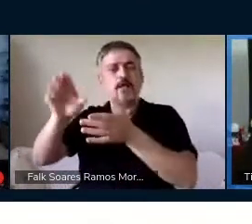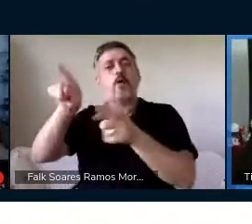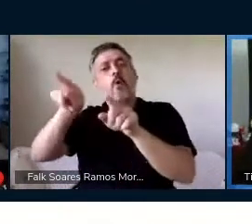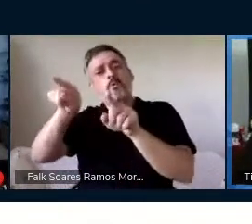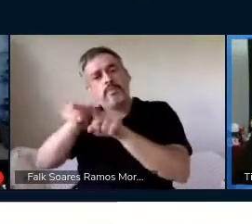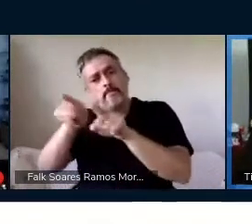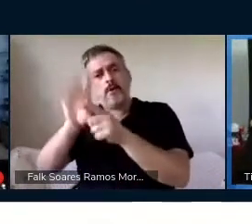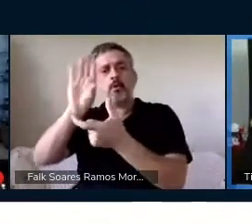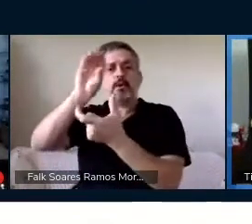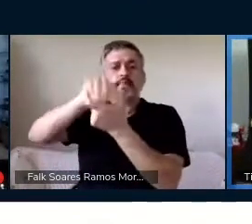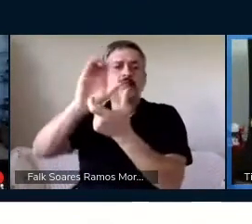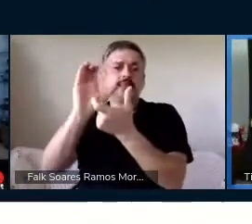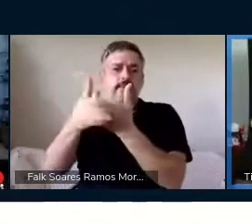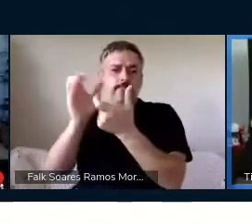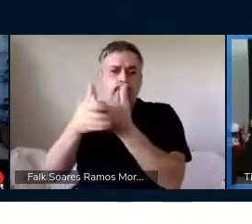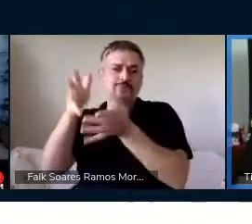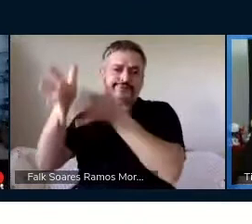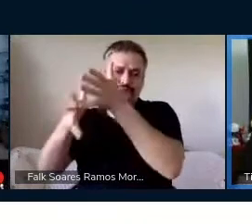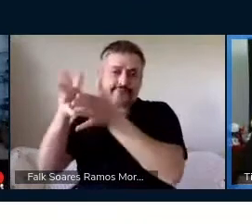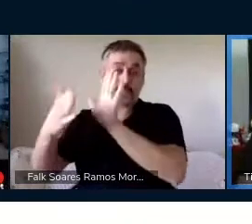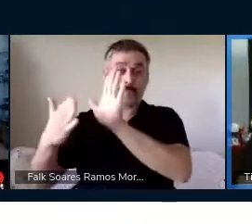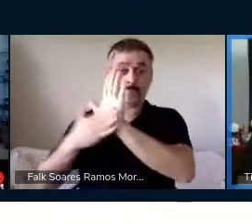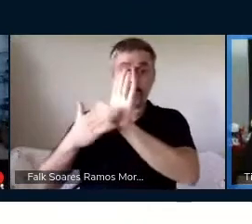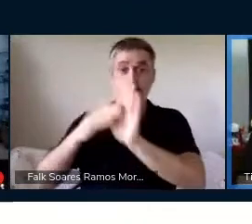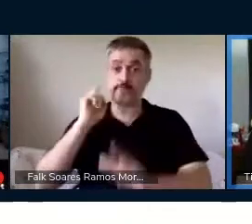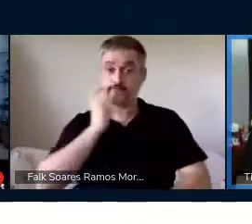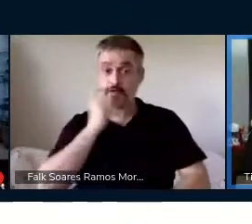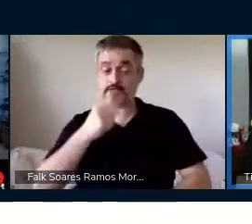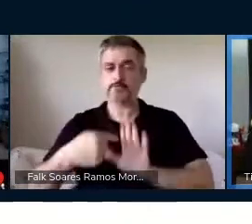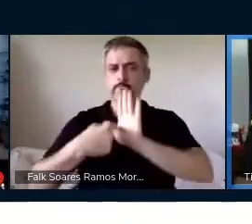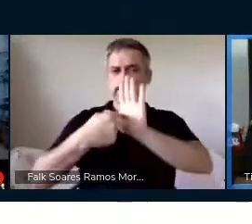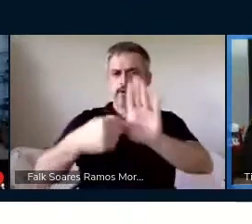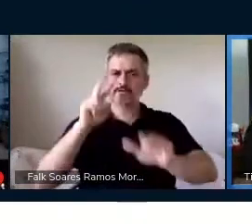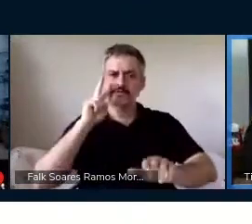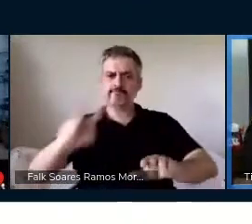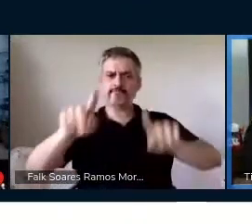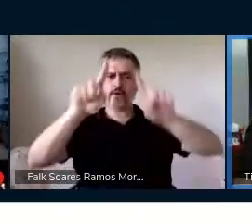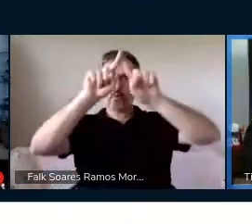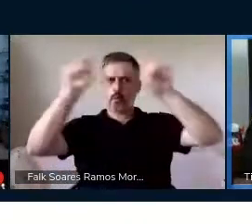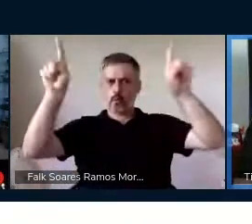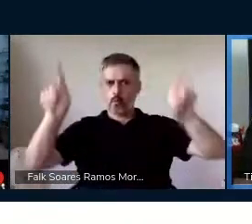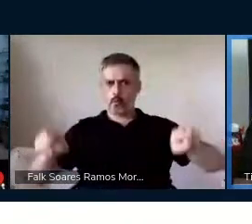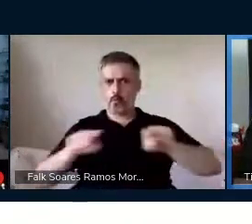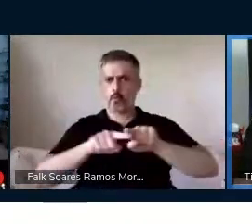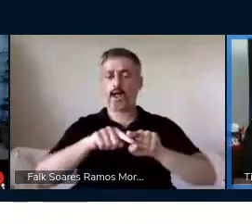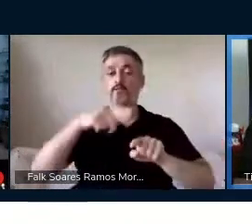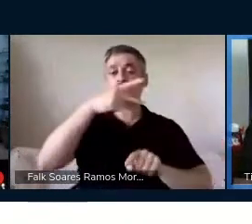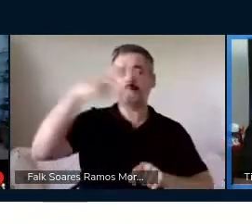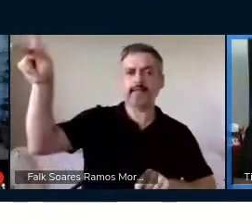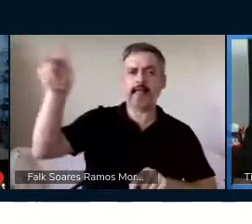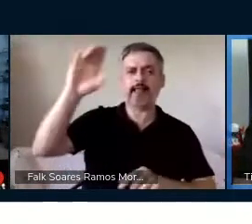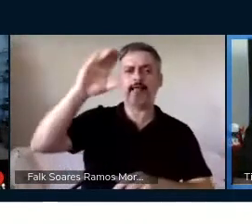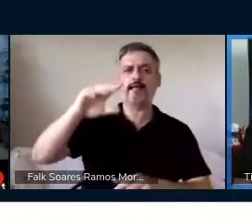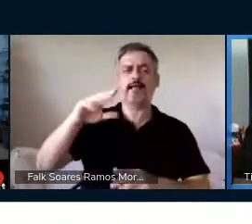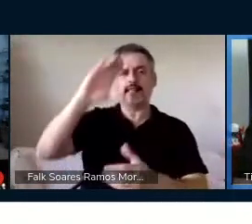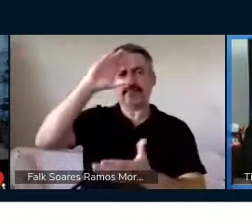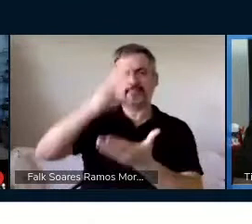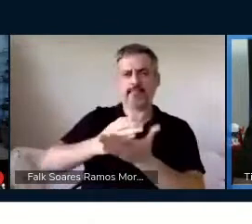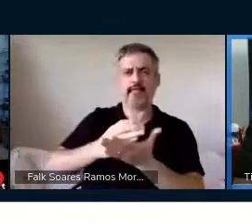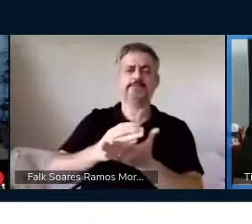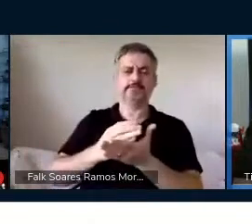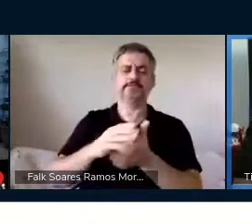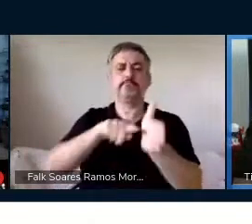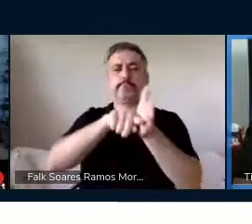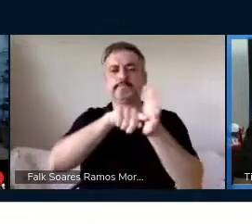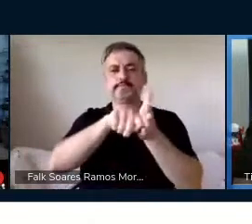estudos léxico-terminológicos de língua de sinais, as concepções de unidades lexicais e unidades